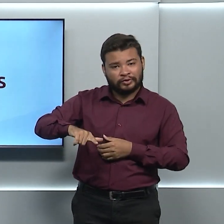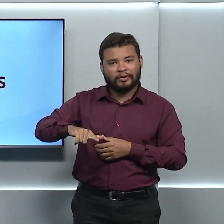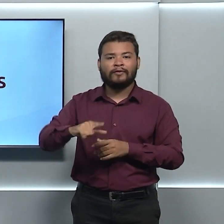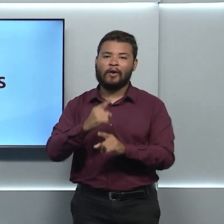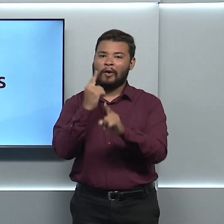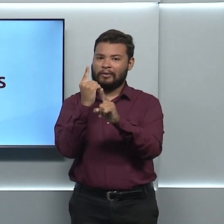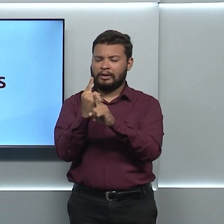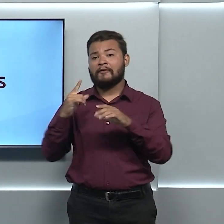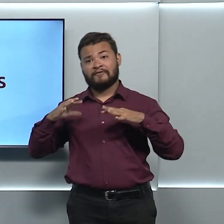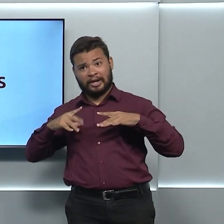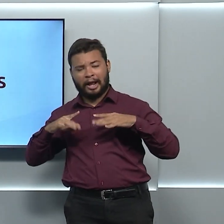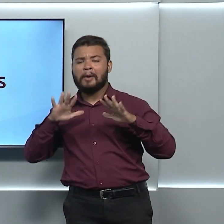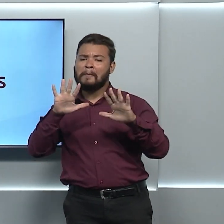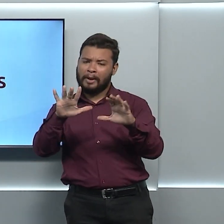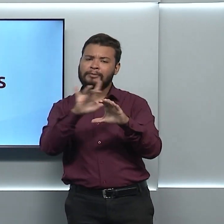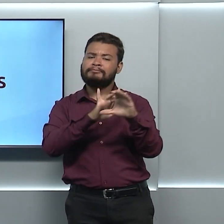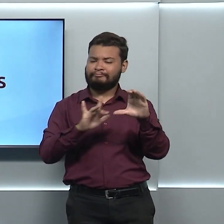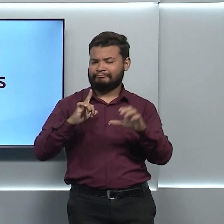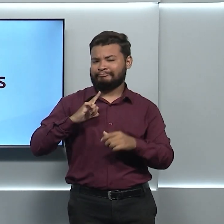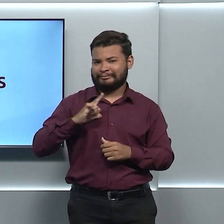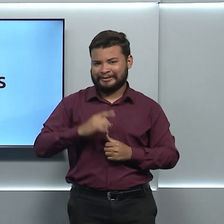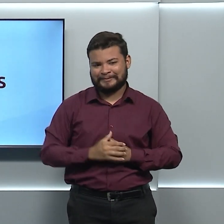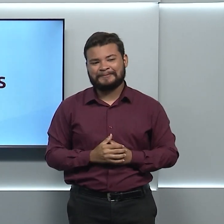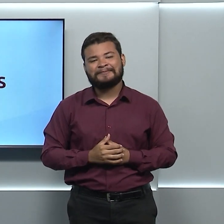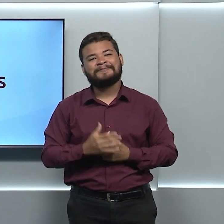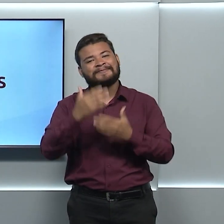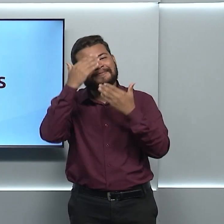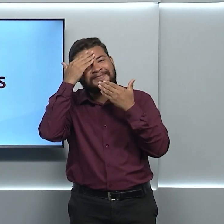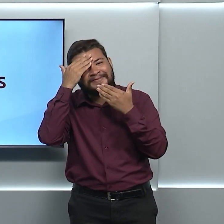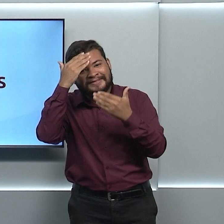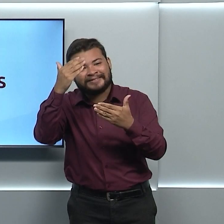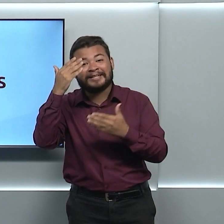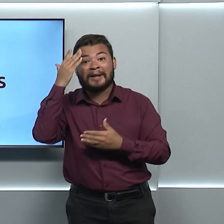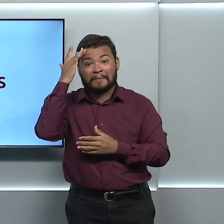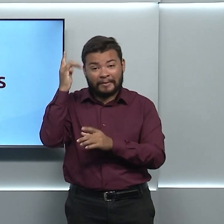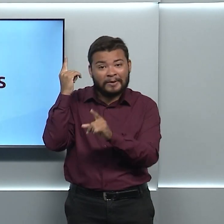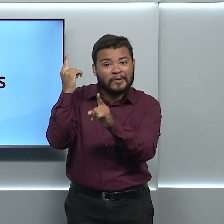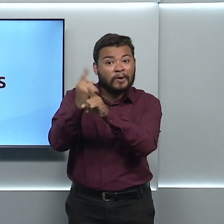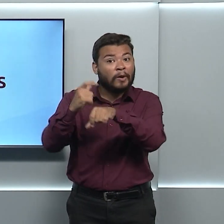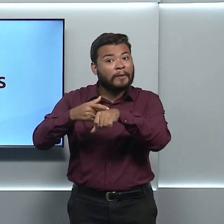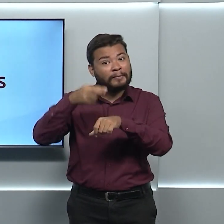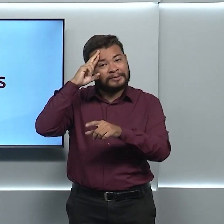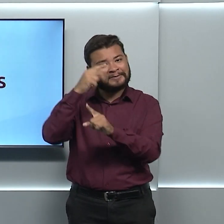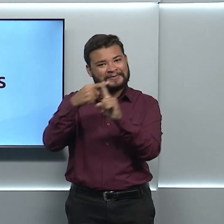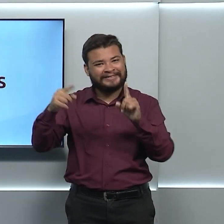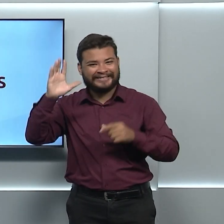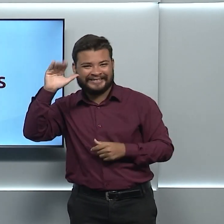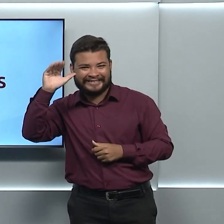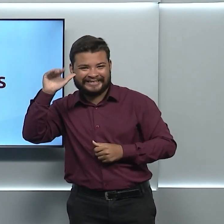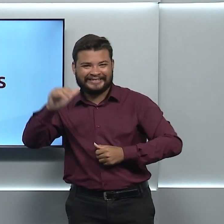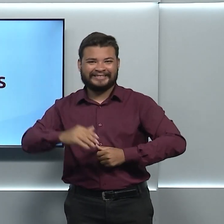que é feriado, mas tem programa especial. Muito obrigada, até amanhã, 12:30. Tchau, tchau!